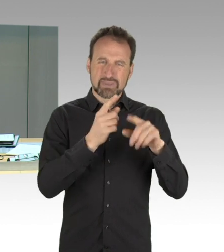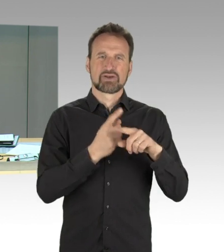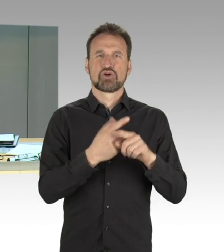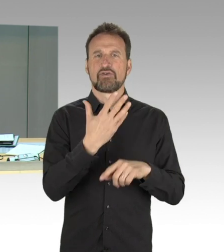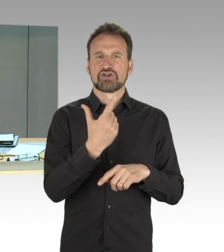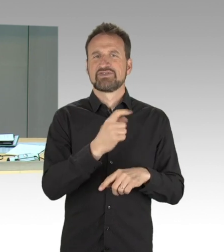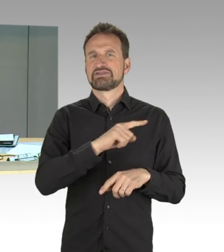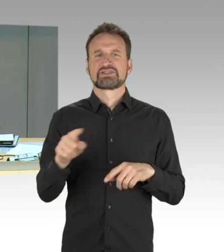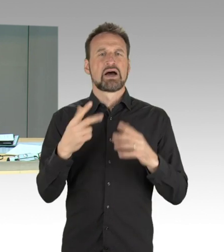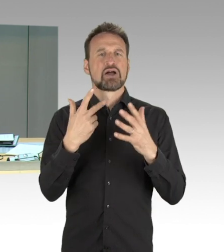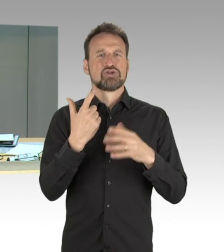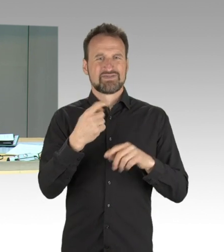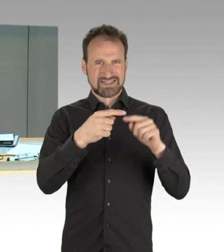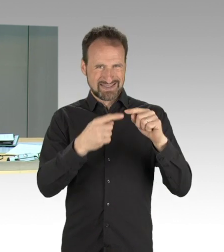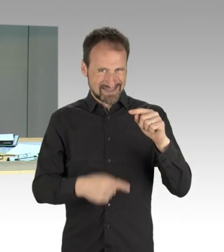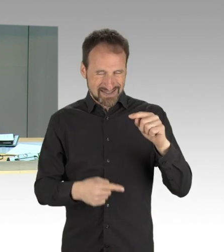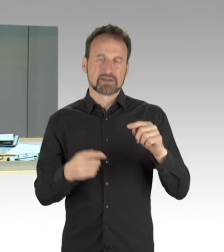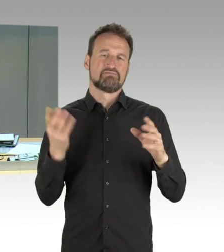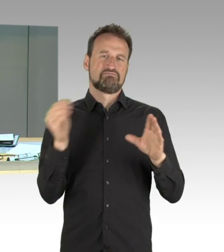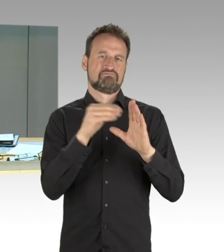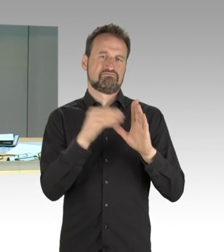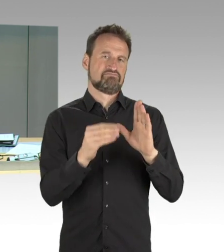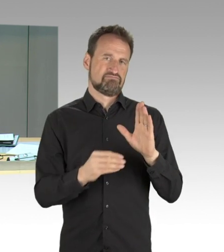der heutigen Sitzung zu behandeln. Ich gehe